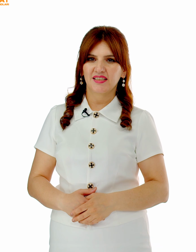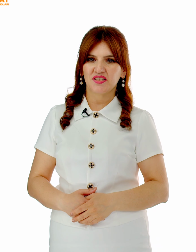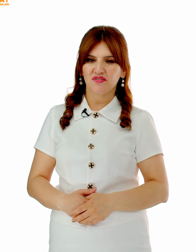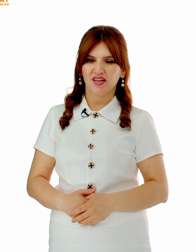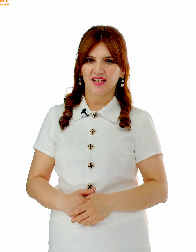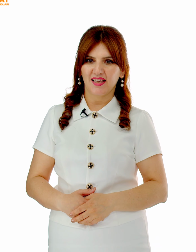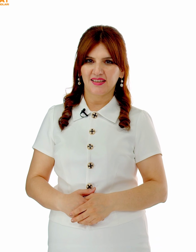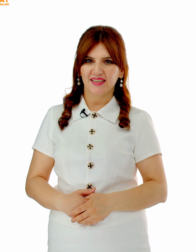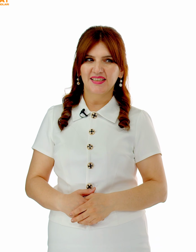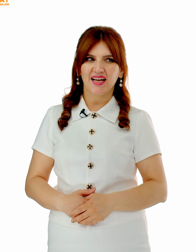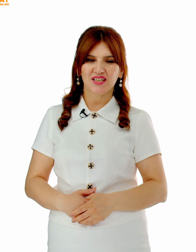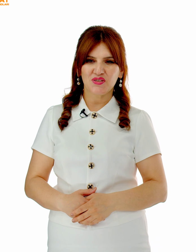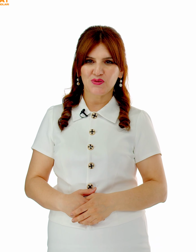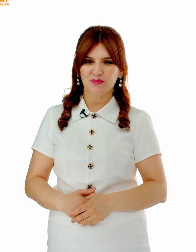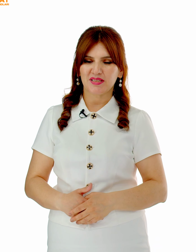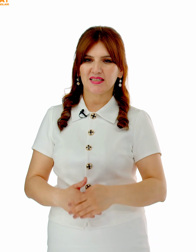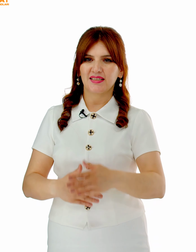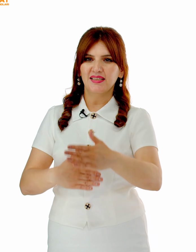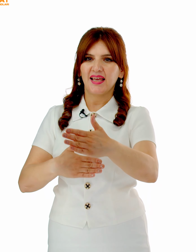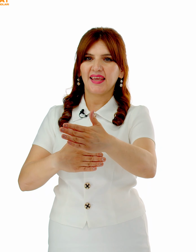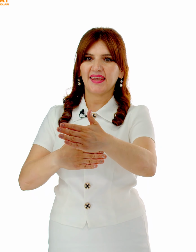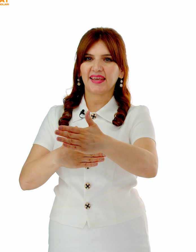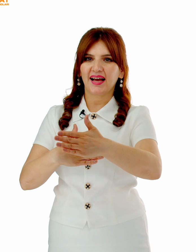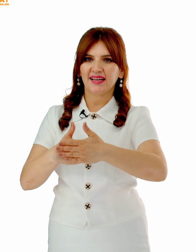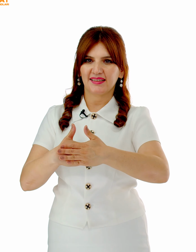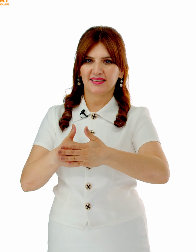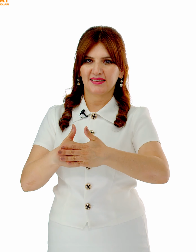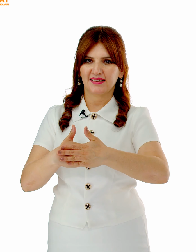Ikkinchi varianti yaqin so'zimizni yaqin.